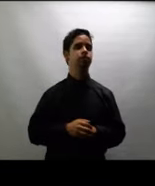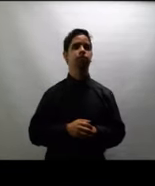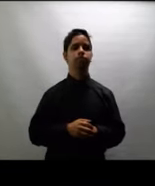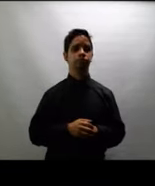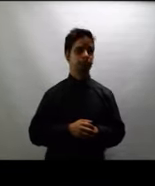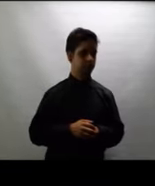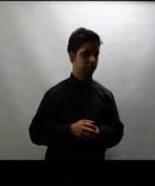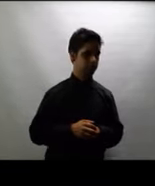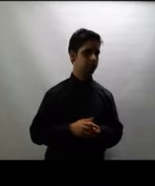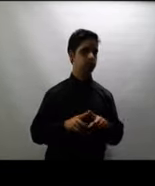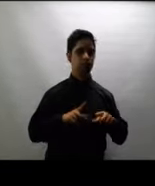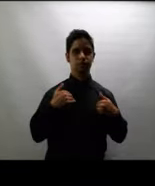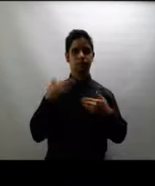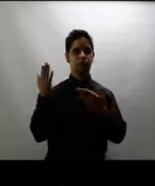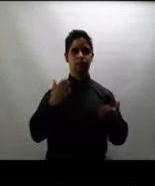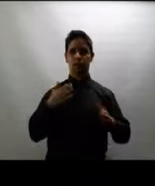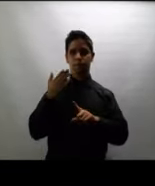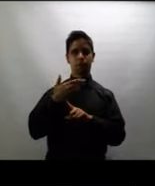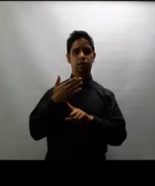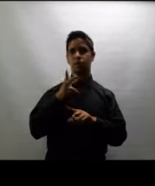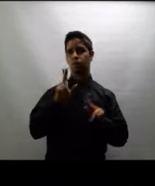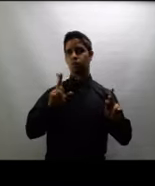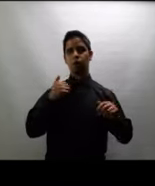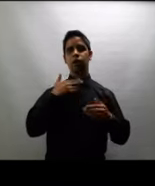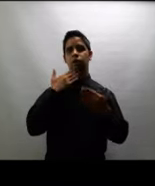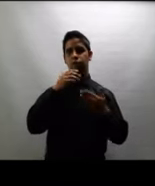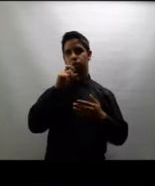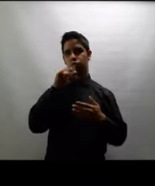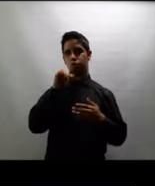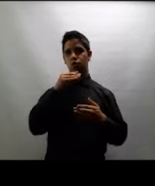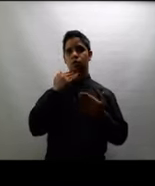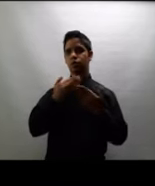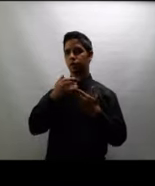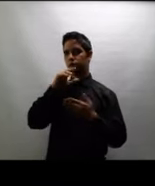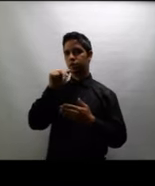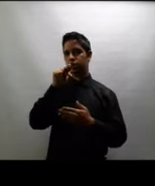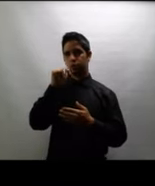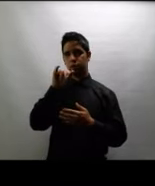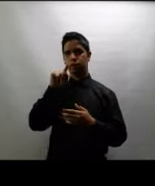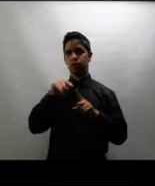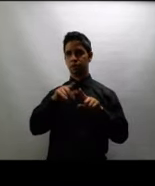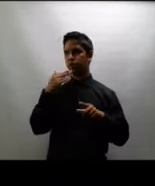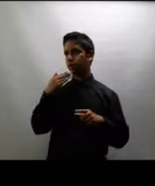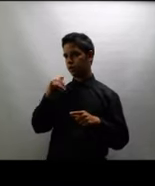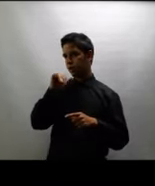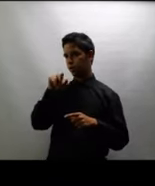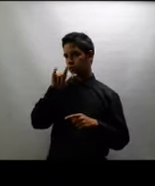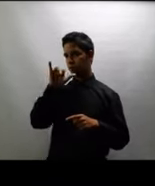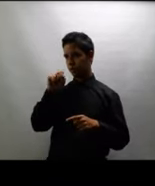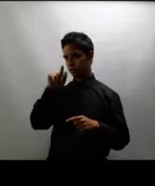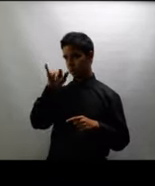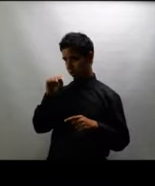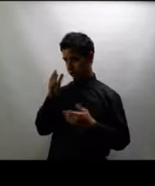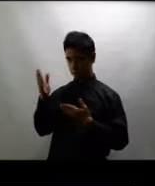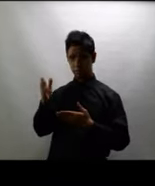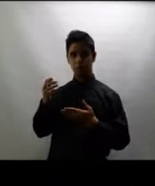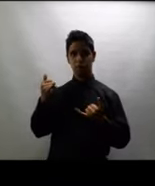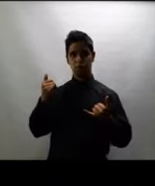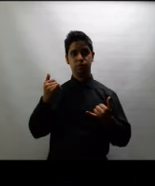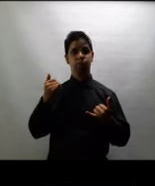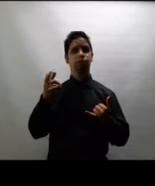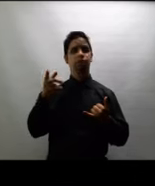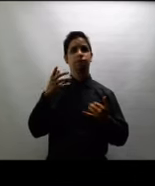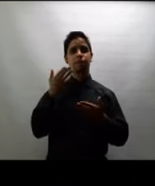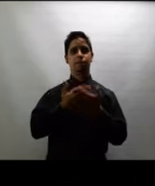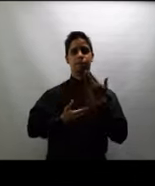también. Y vamos a traer banderitas. Así que gracias al mundo, como siempre. Gracias a Chelan Martínez. Gracias a José Lo Santiago. Que hoy